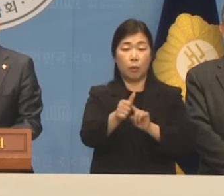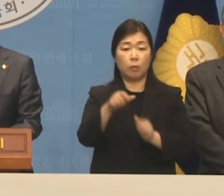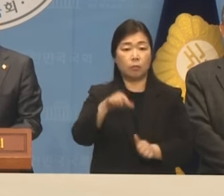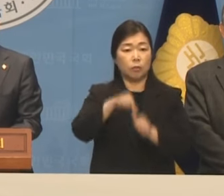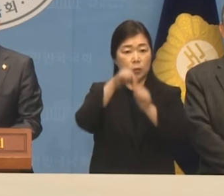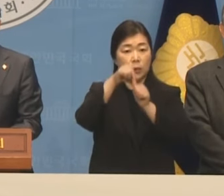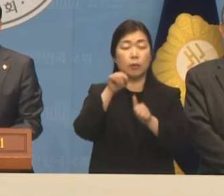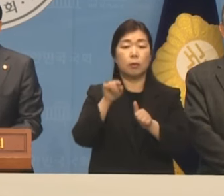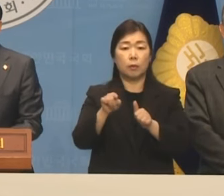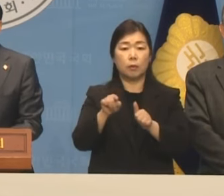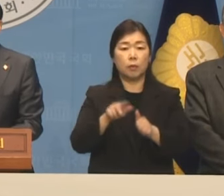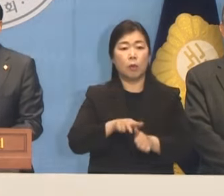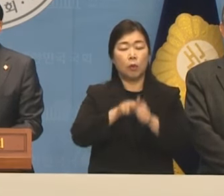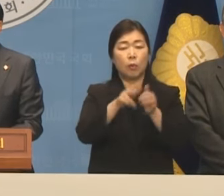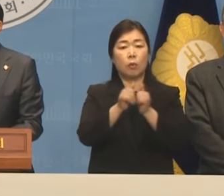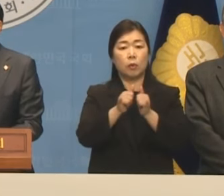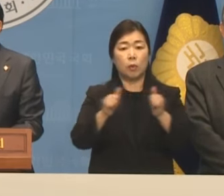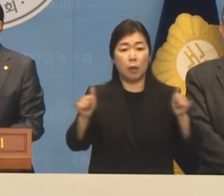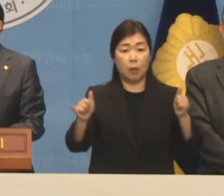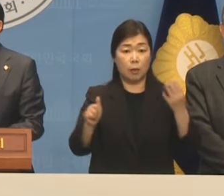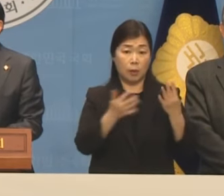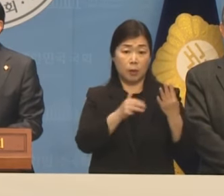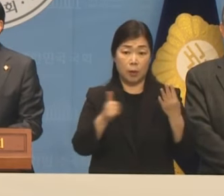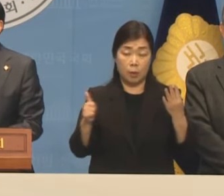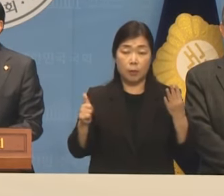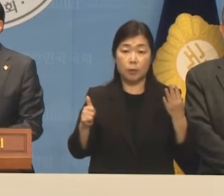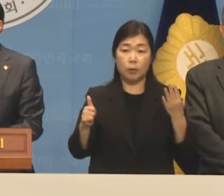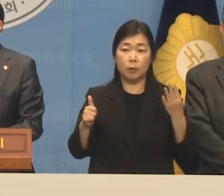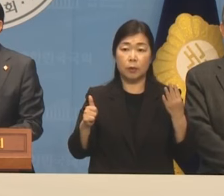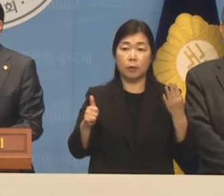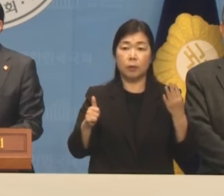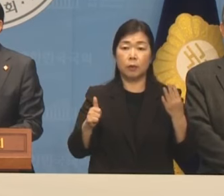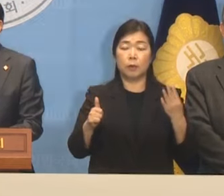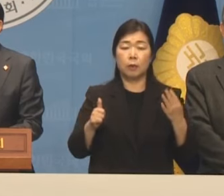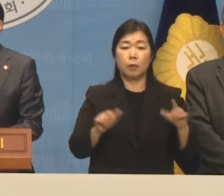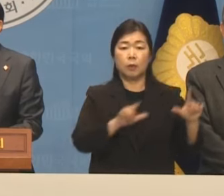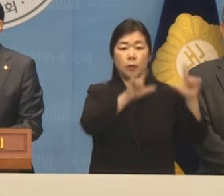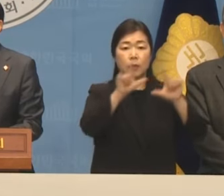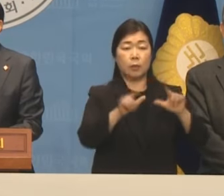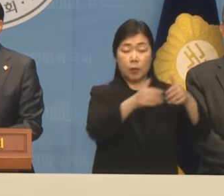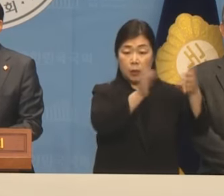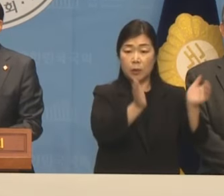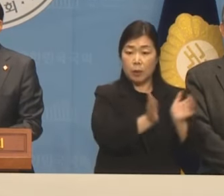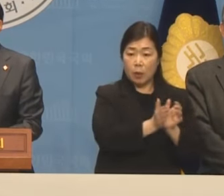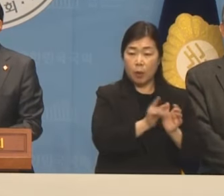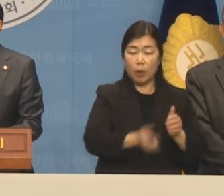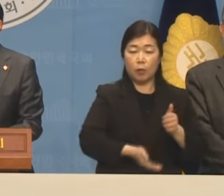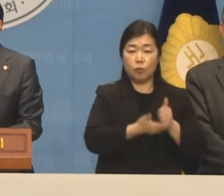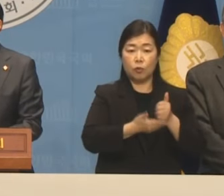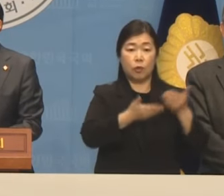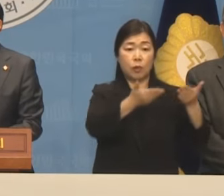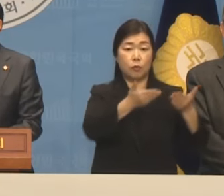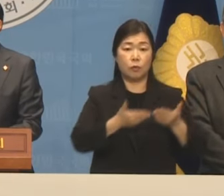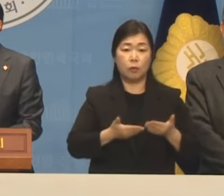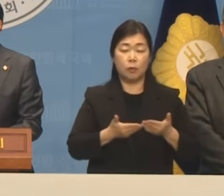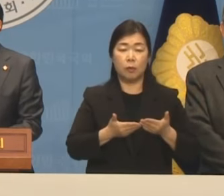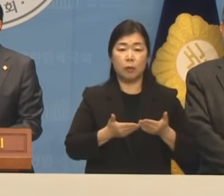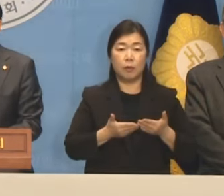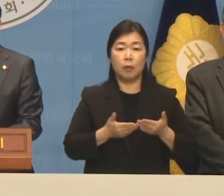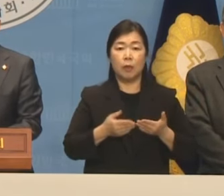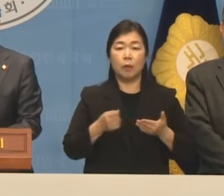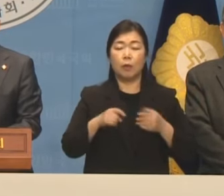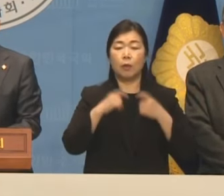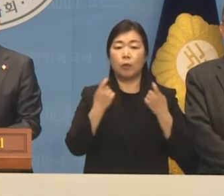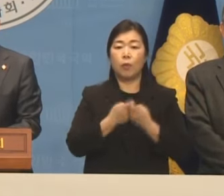비례대표의 후보 4인을 시민사회가 그 추천하는 개별적인